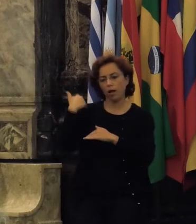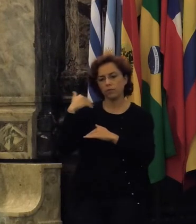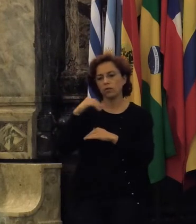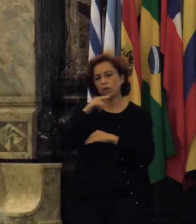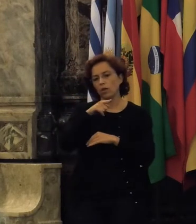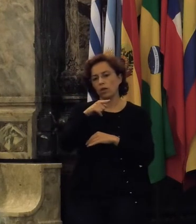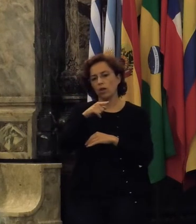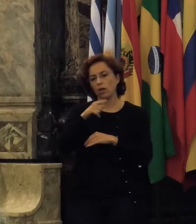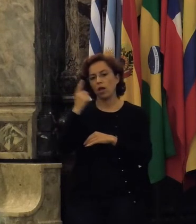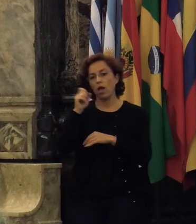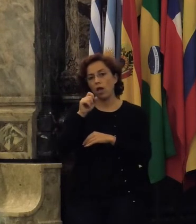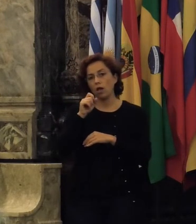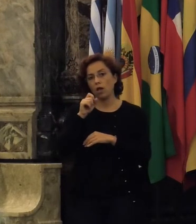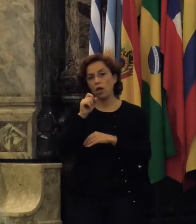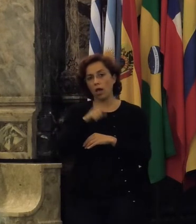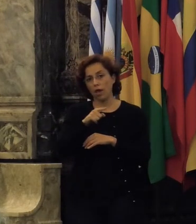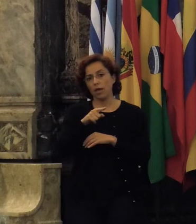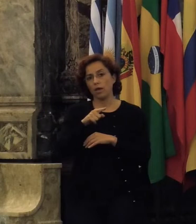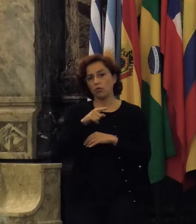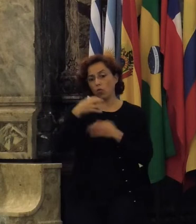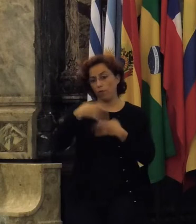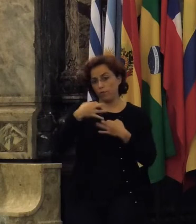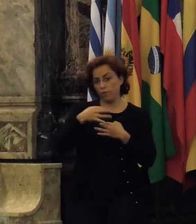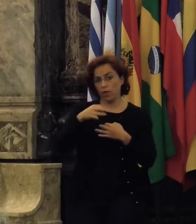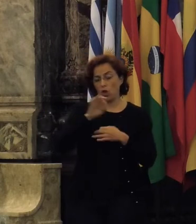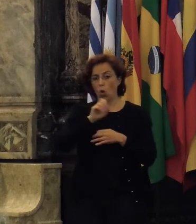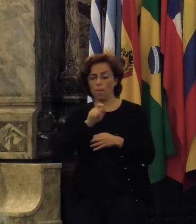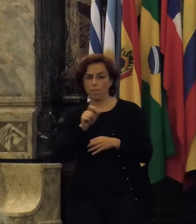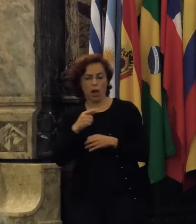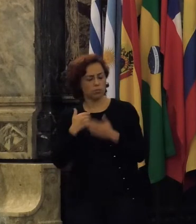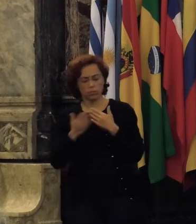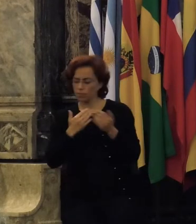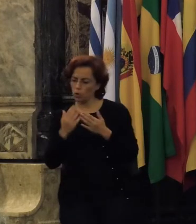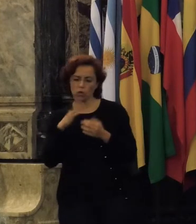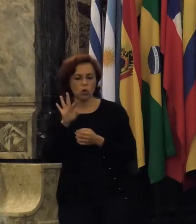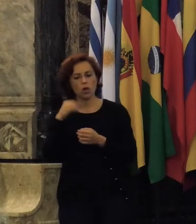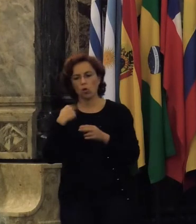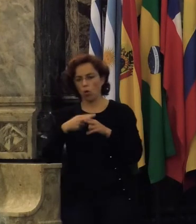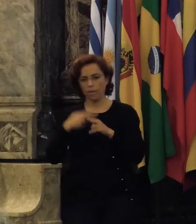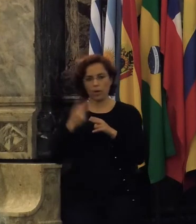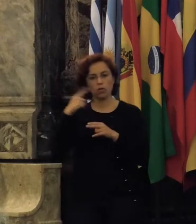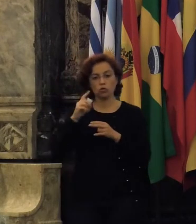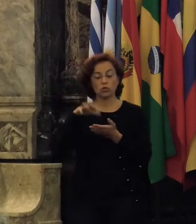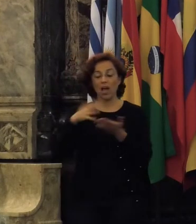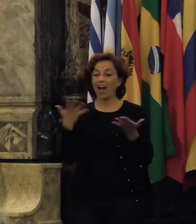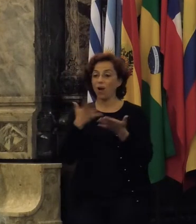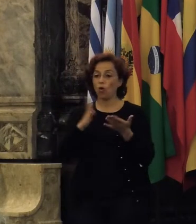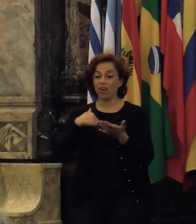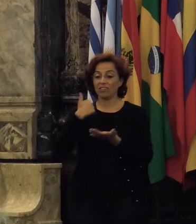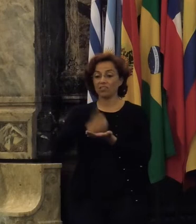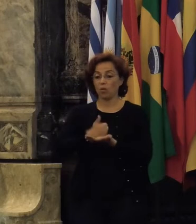es algo que estaría, ¿no?, bien considerado o no, lo cual nos ubica en un lugar muy